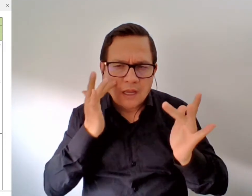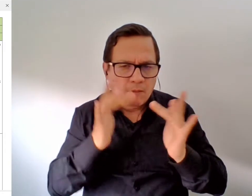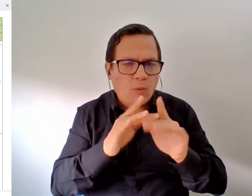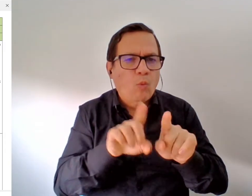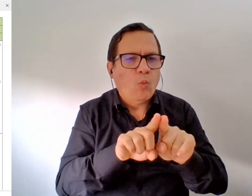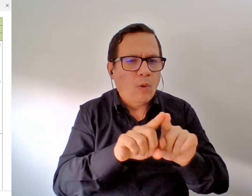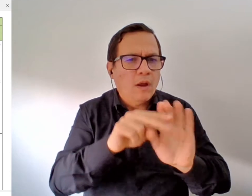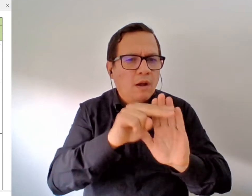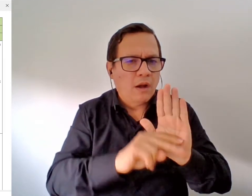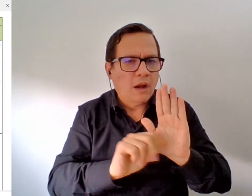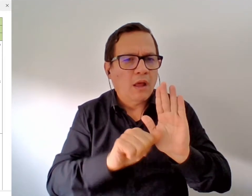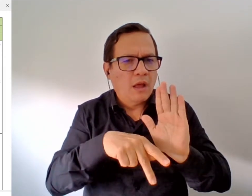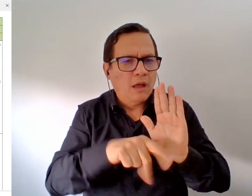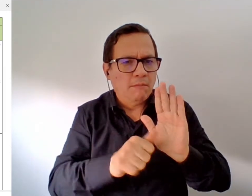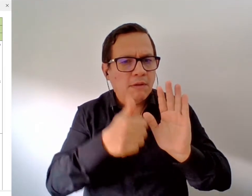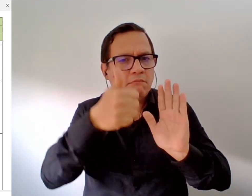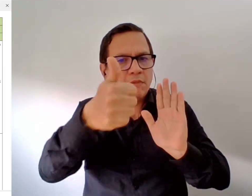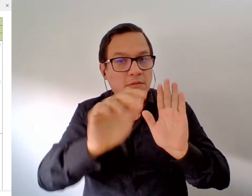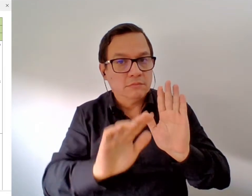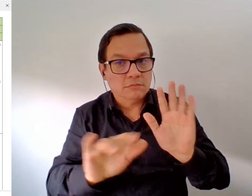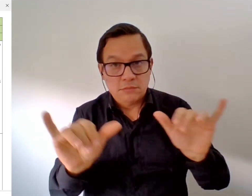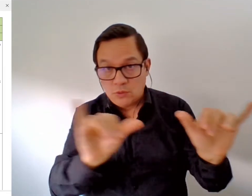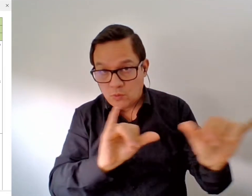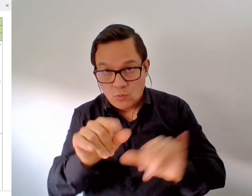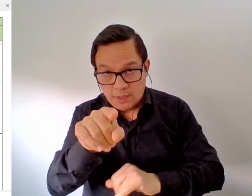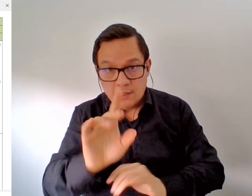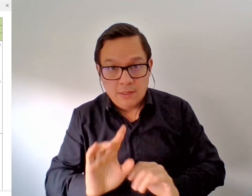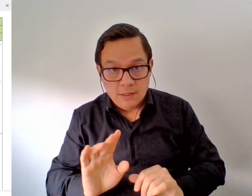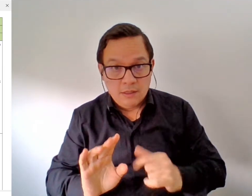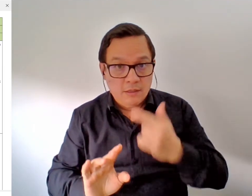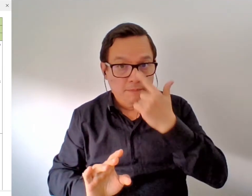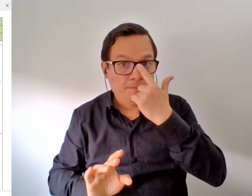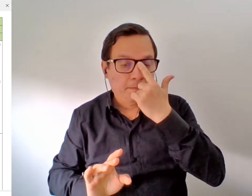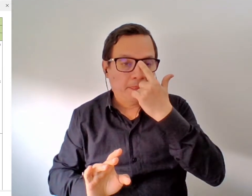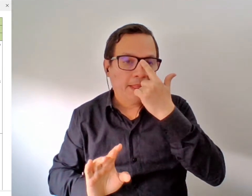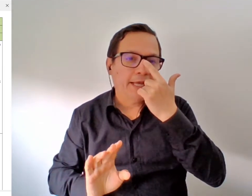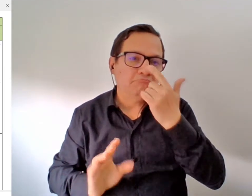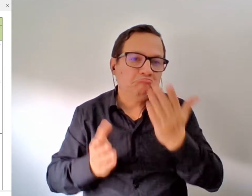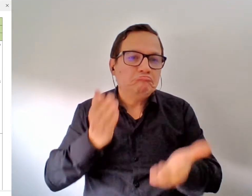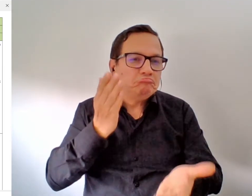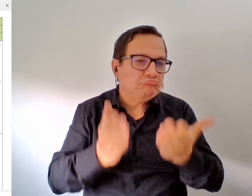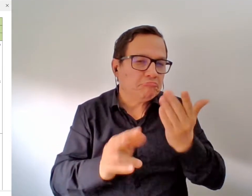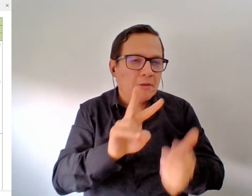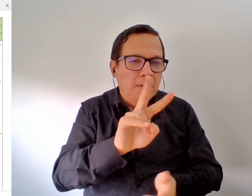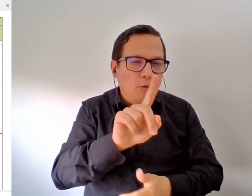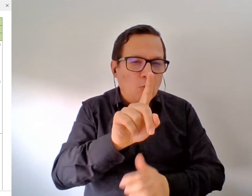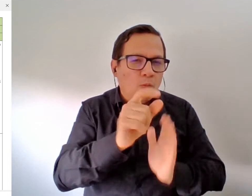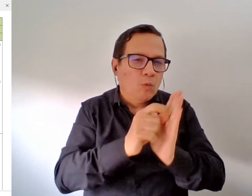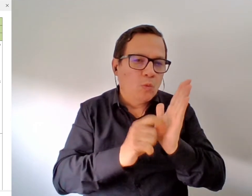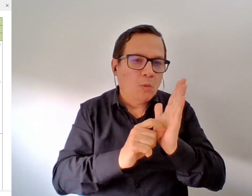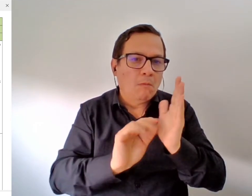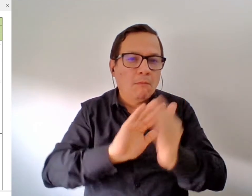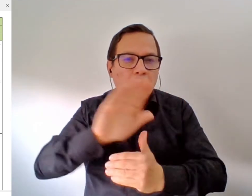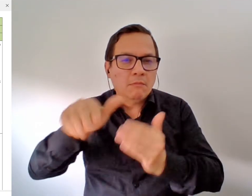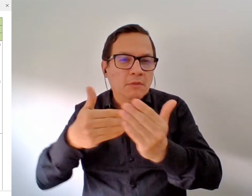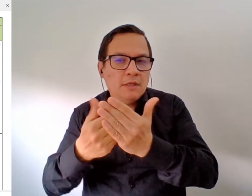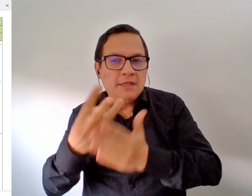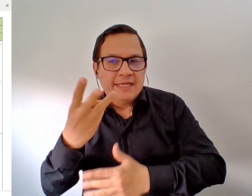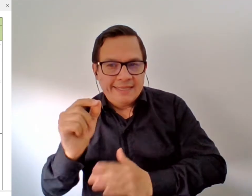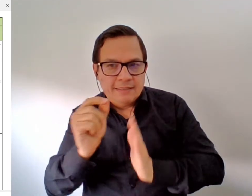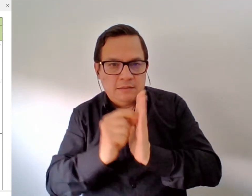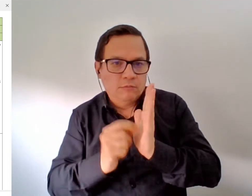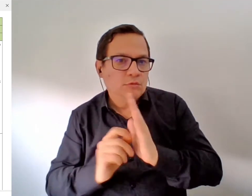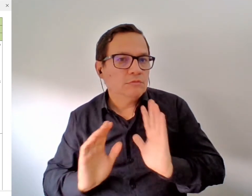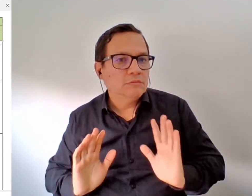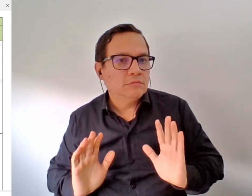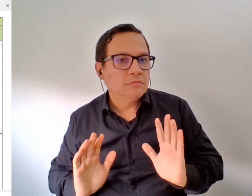APA. Si su trabajo se encuentra en este nivel, puede obtener entre 21 puntos y 30